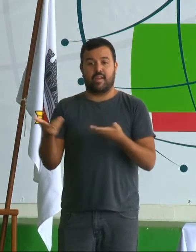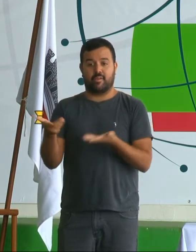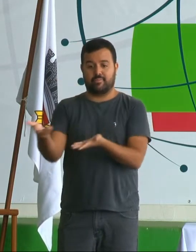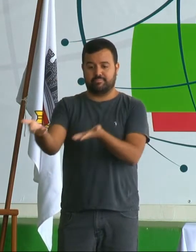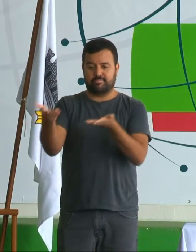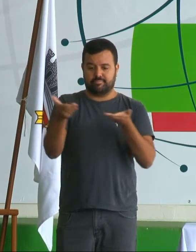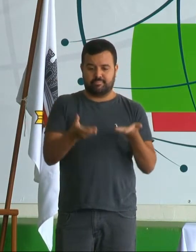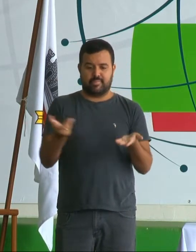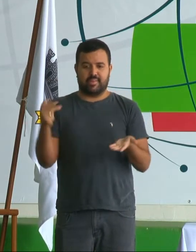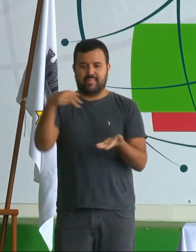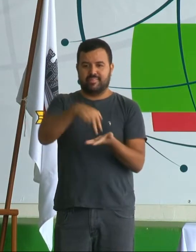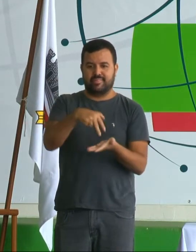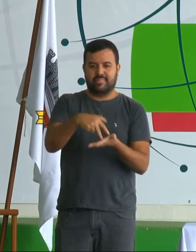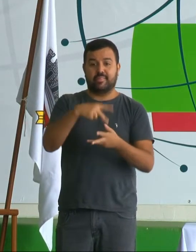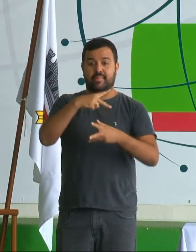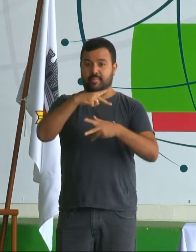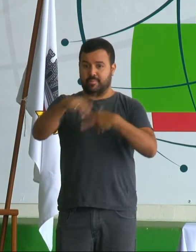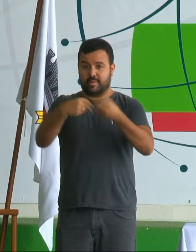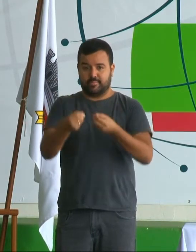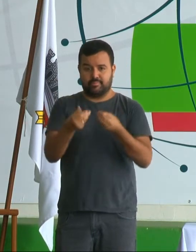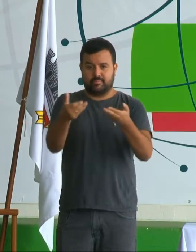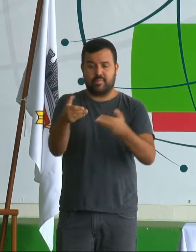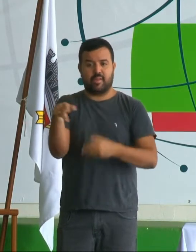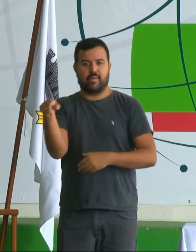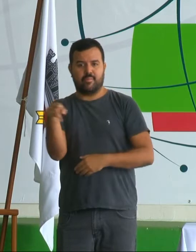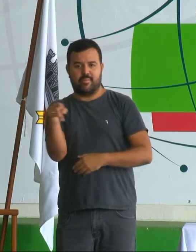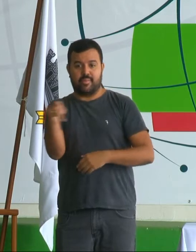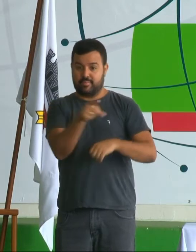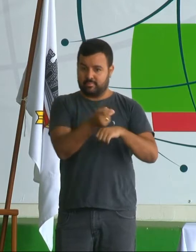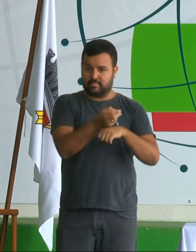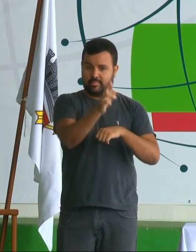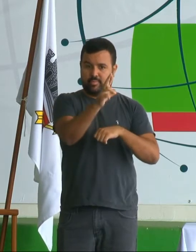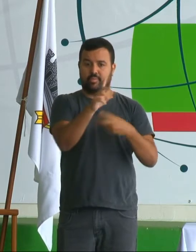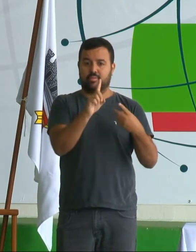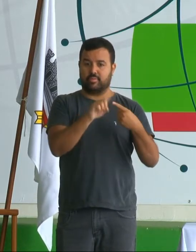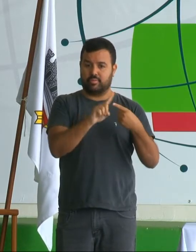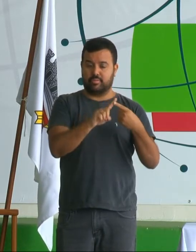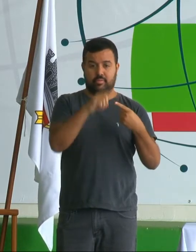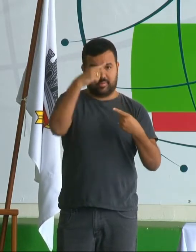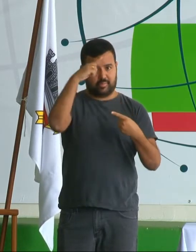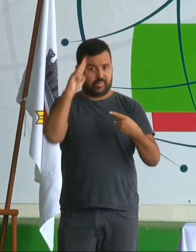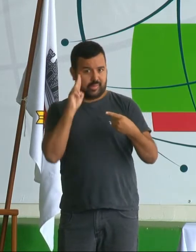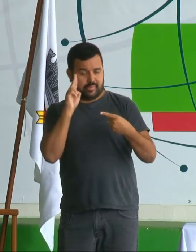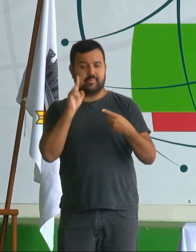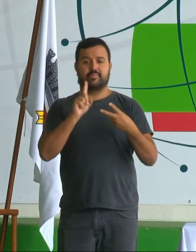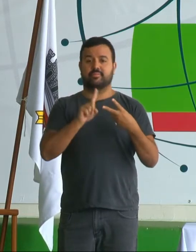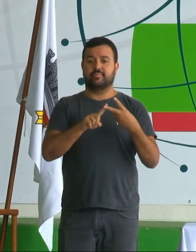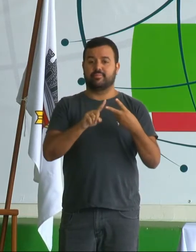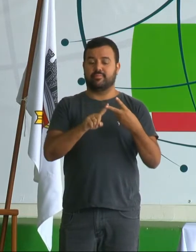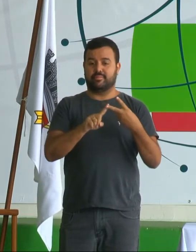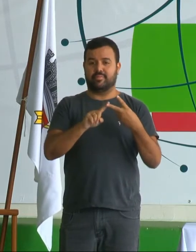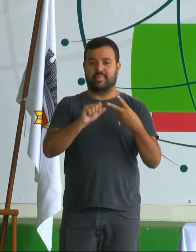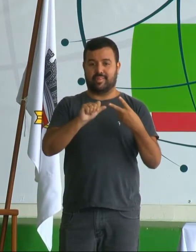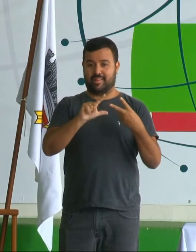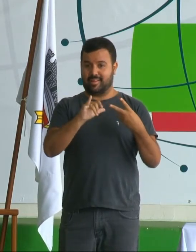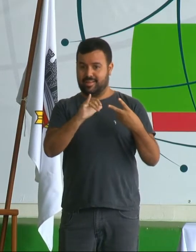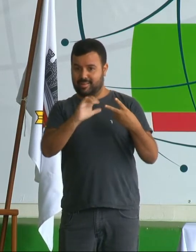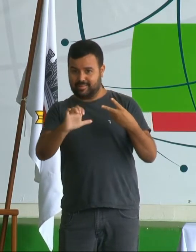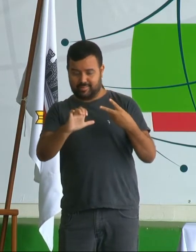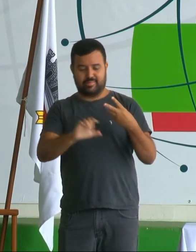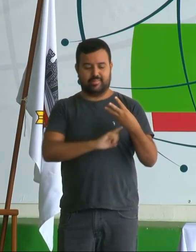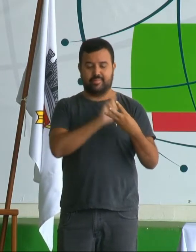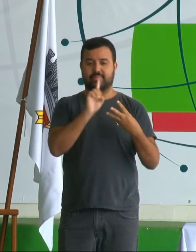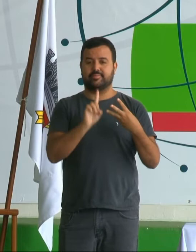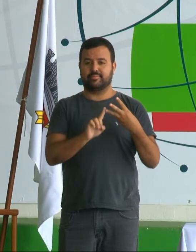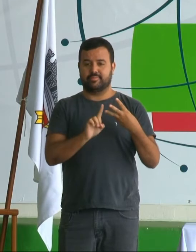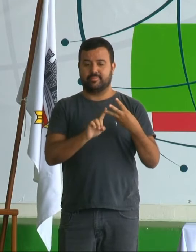Convidamos ao palco para realizar as premiações os professores doutores Vanessa Batestin, Maria Alice Veiga Ferreira de